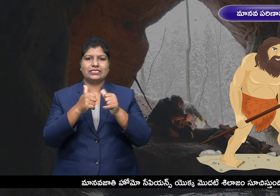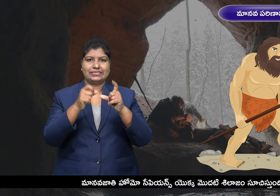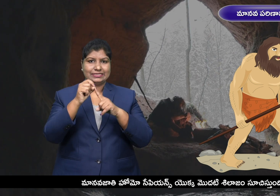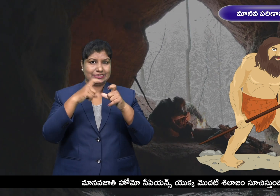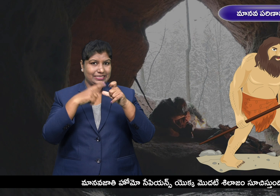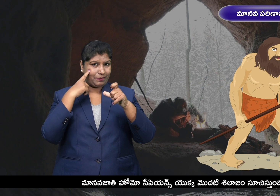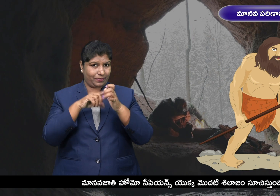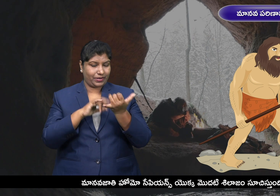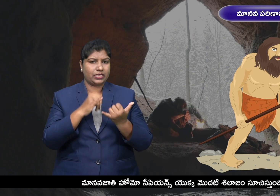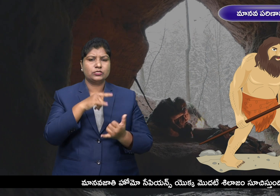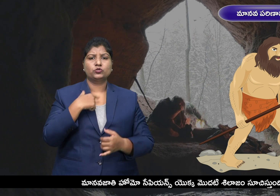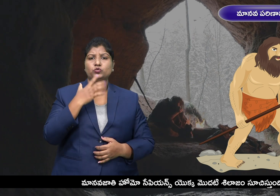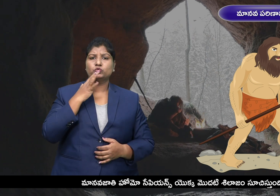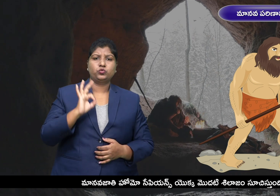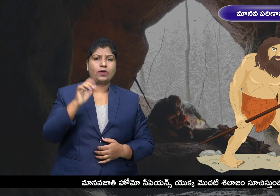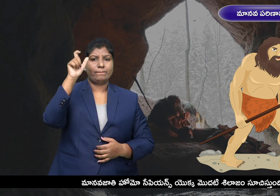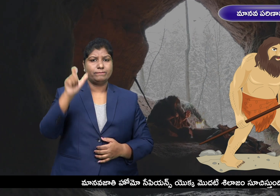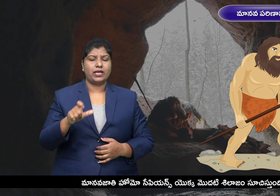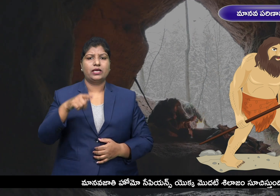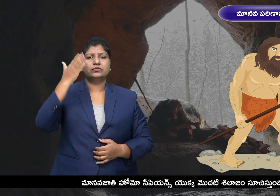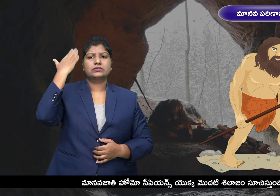యొక్క మొదటి శిలాజం సూచిస్తుంది.